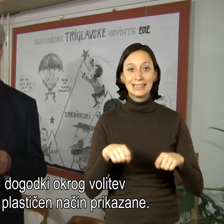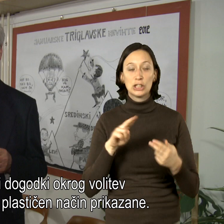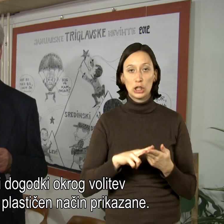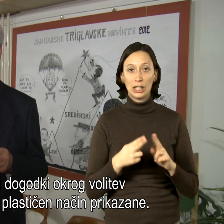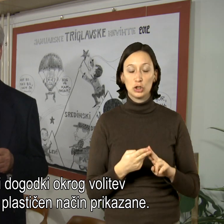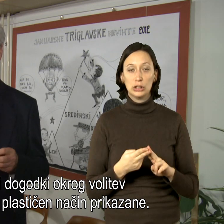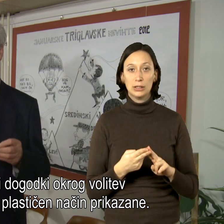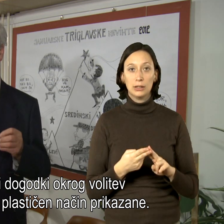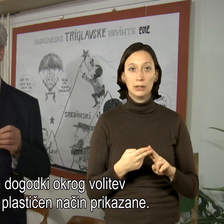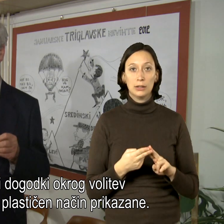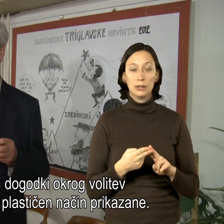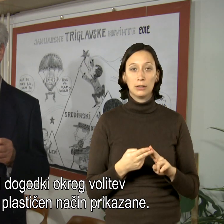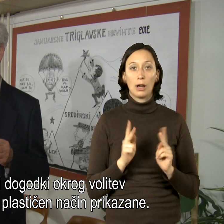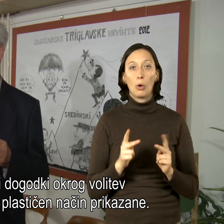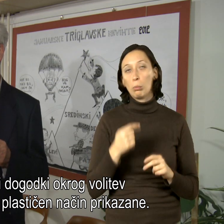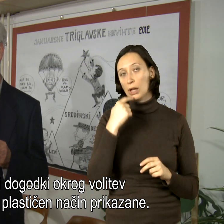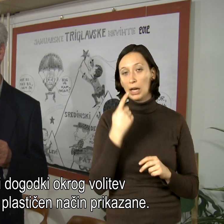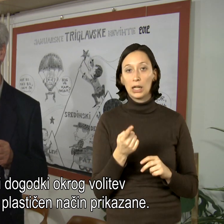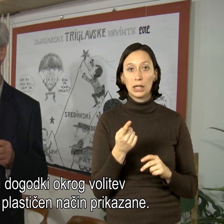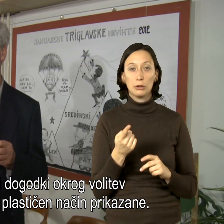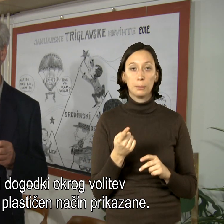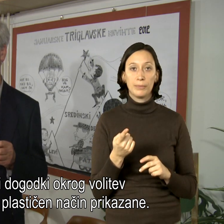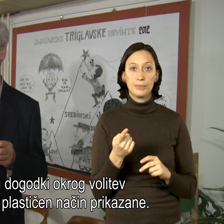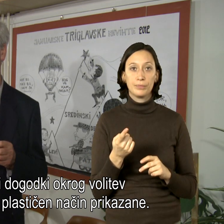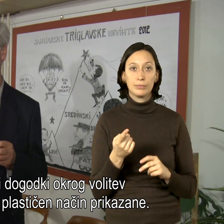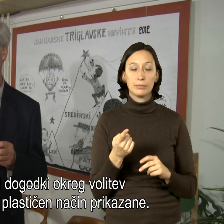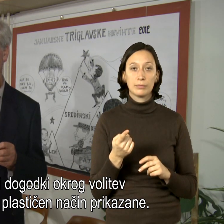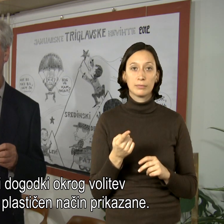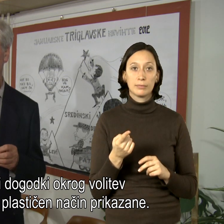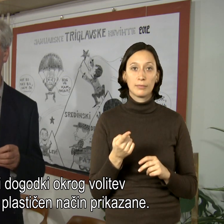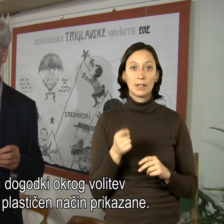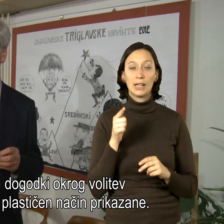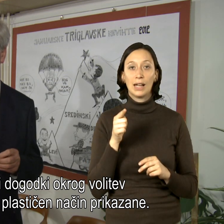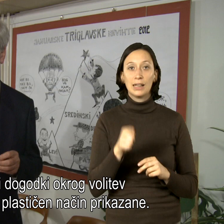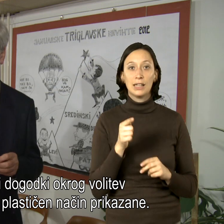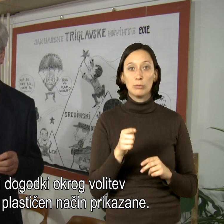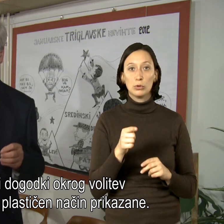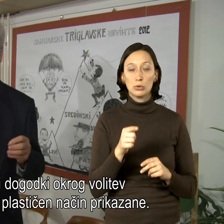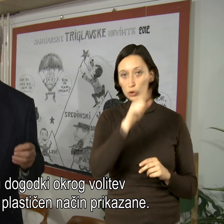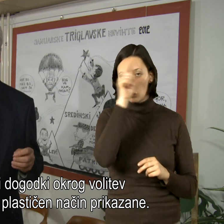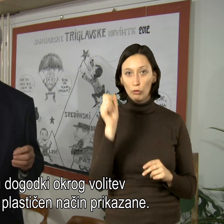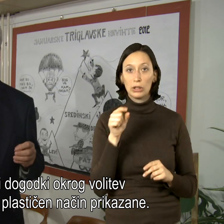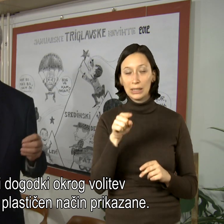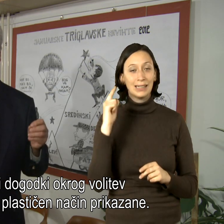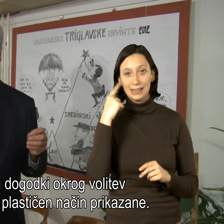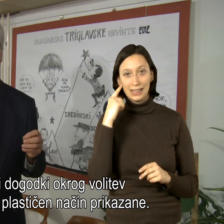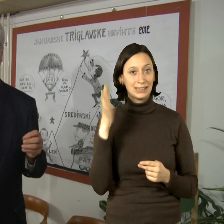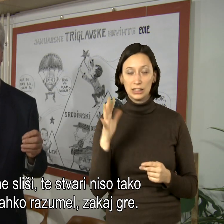plastičen način, ko bi rekel, temu človeku, kateri ne